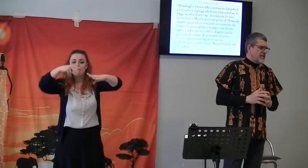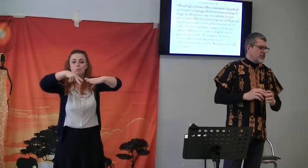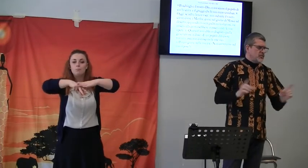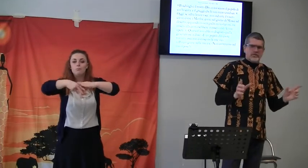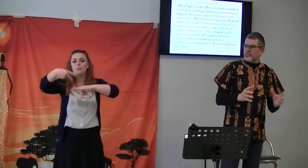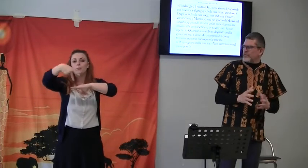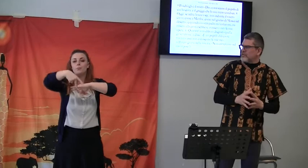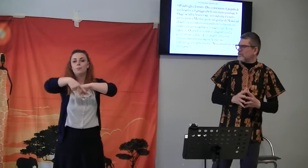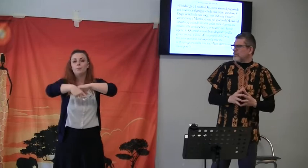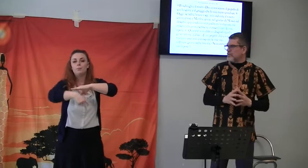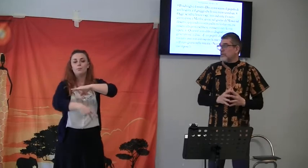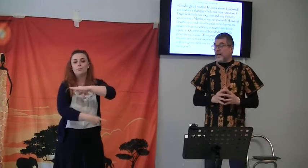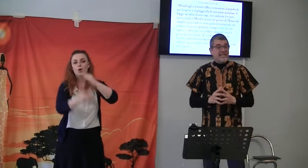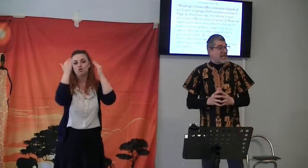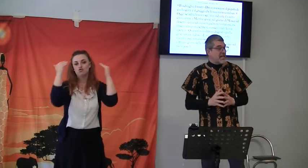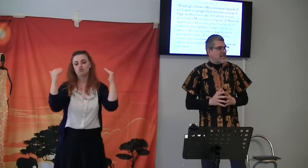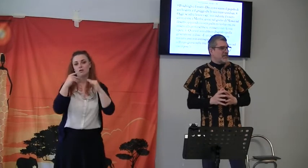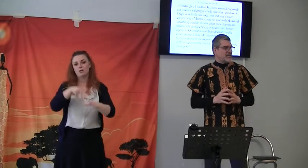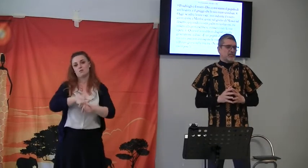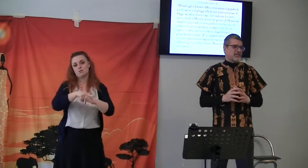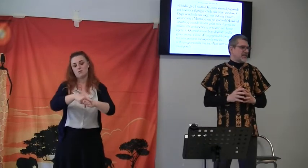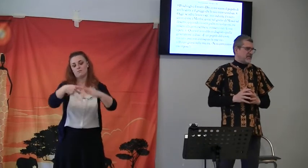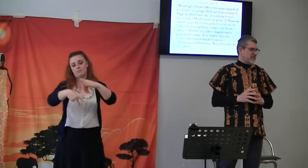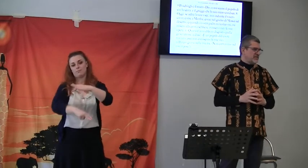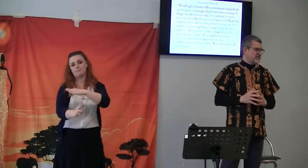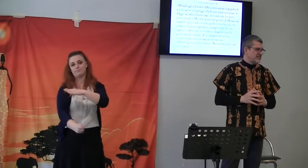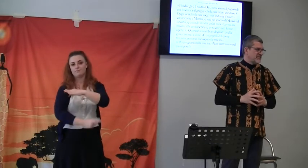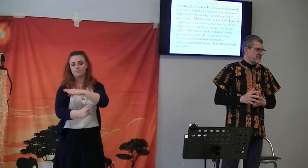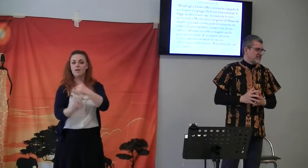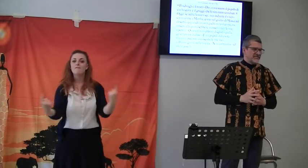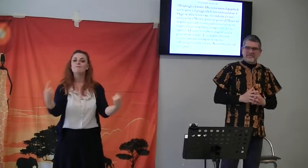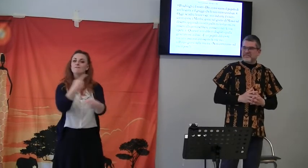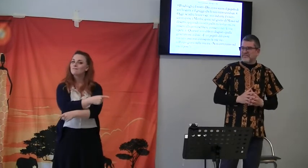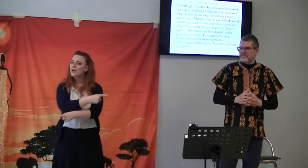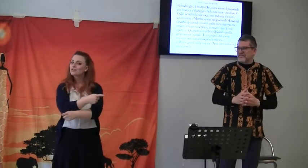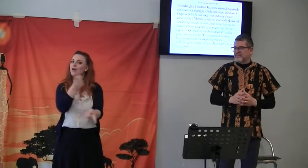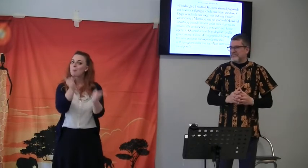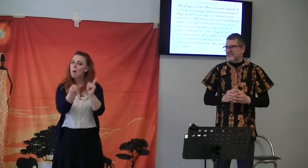E nessuno sopravvissuto di loro. Ma Israele, tutti salvi.